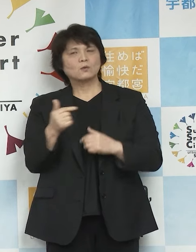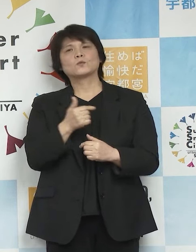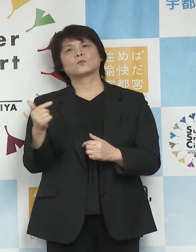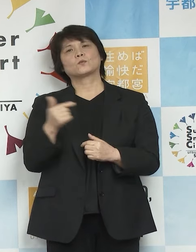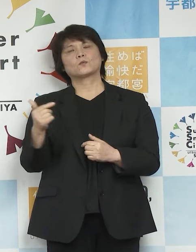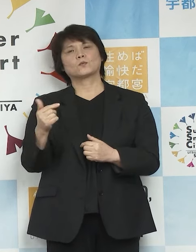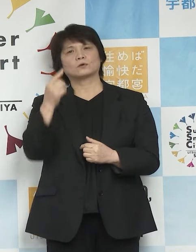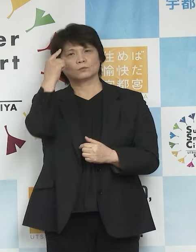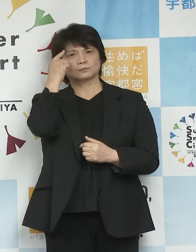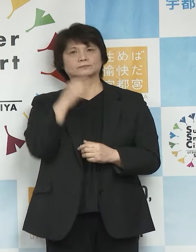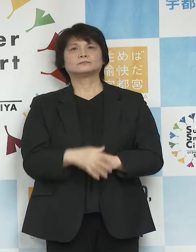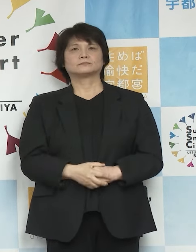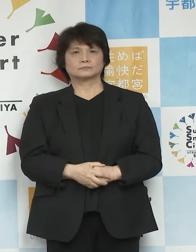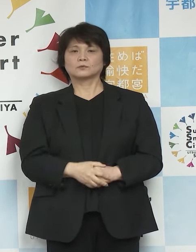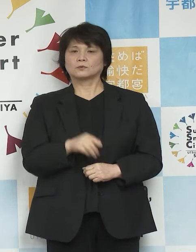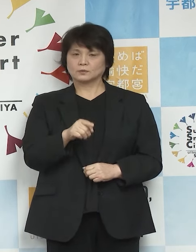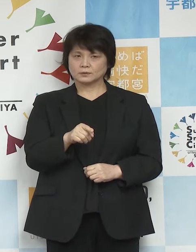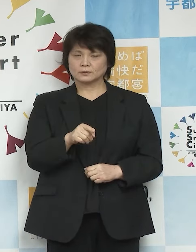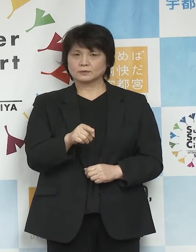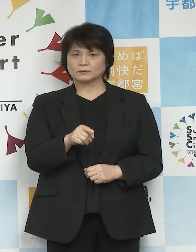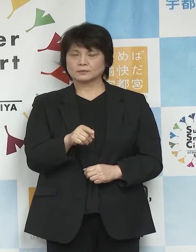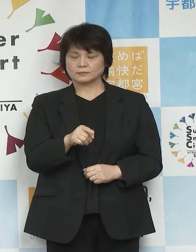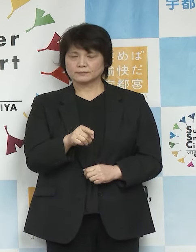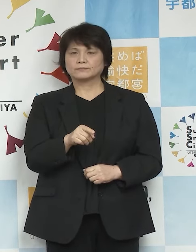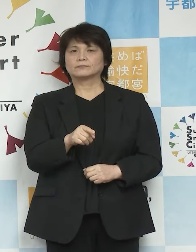なものがありますので、これについてはやはり、